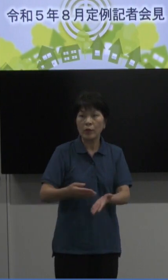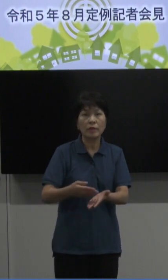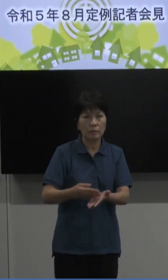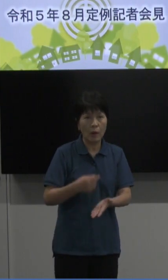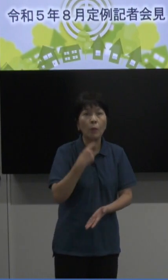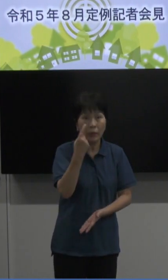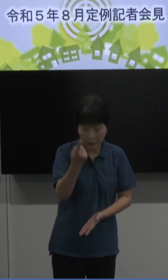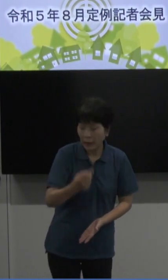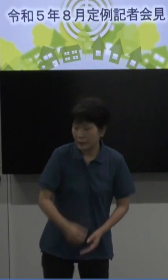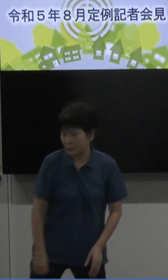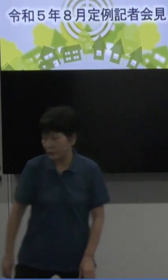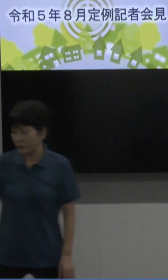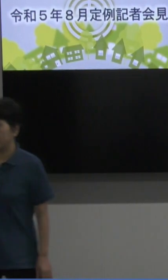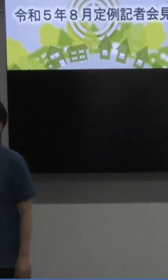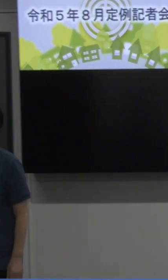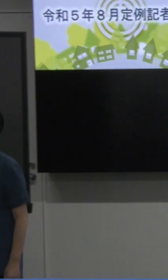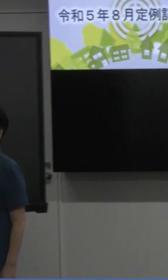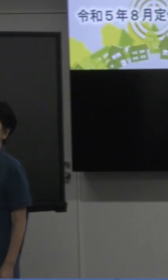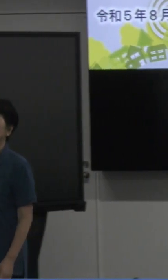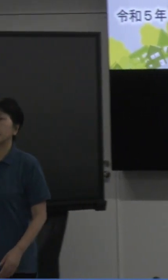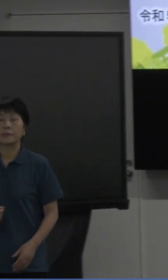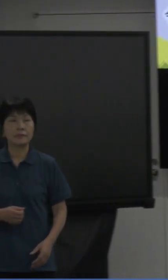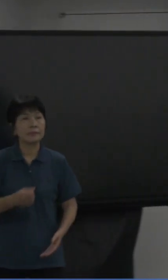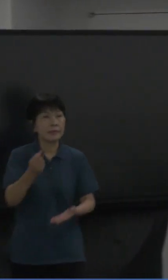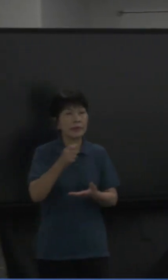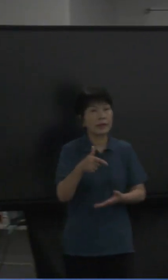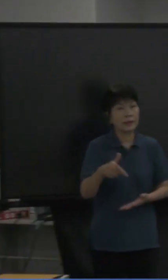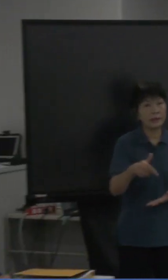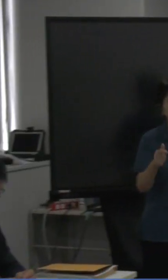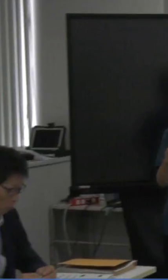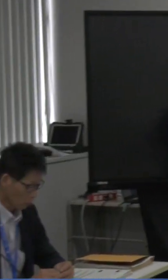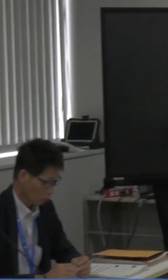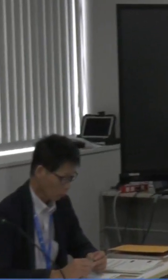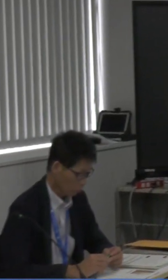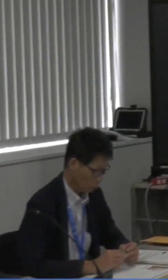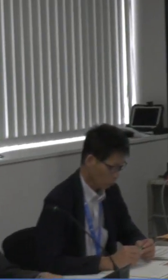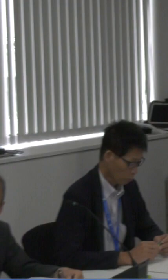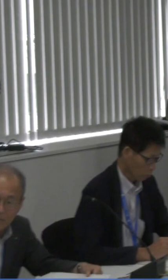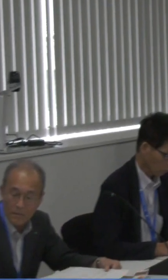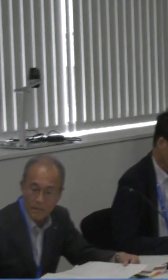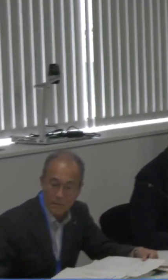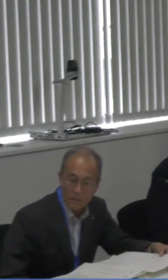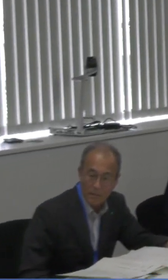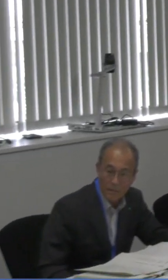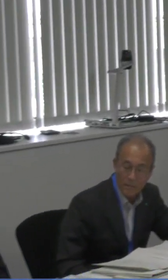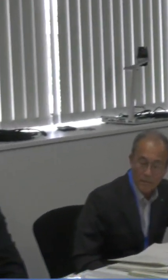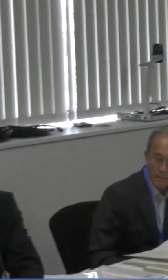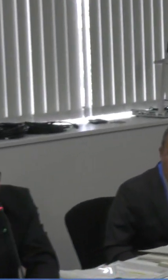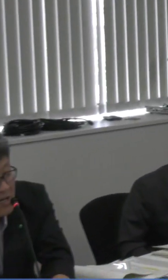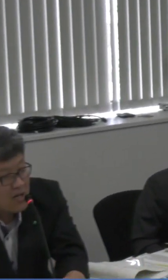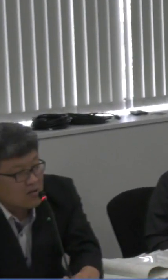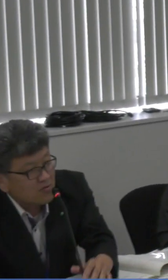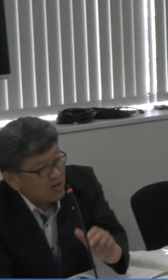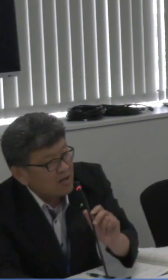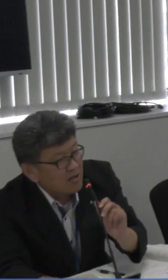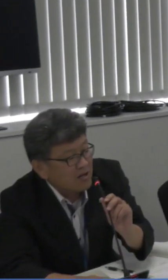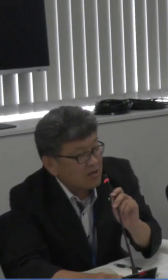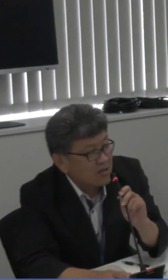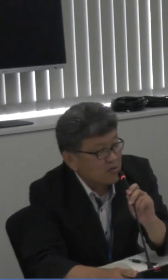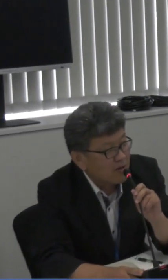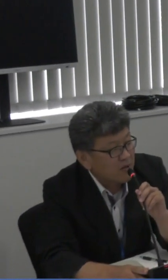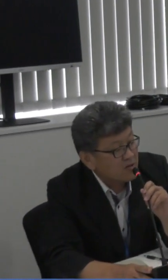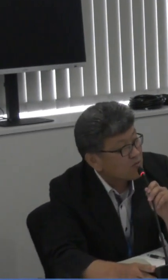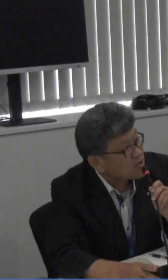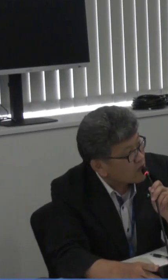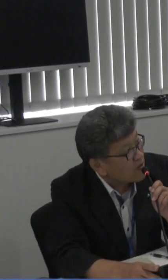い、 すみません、財務部からです。すみません、先ほど市長の方からですね、全額支援、保育所の方の負担がないというのはあ